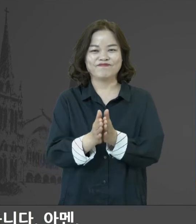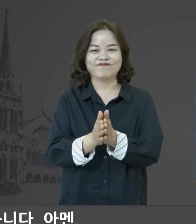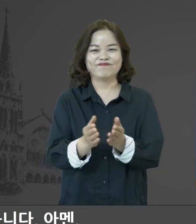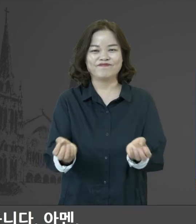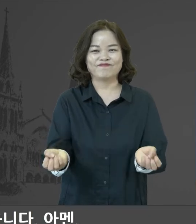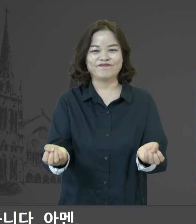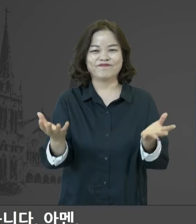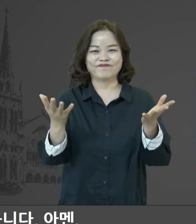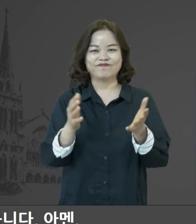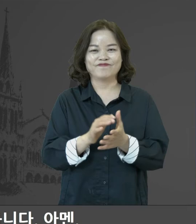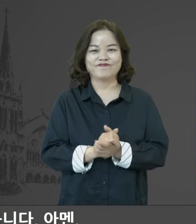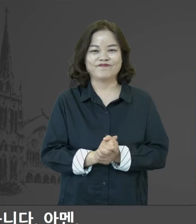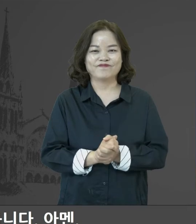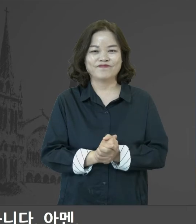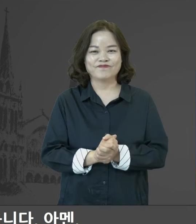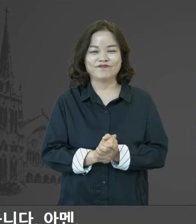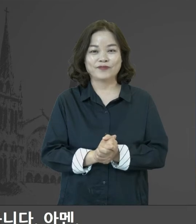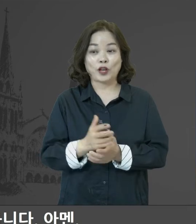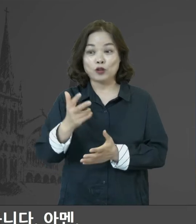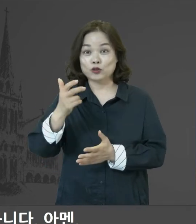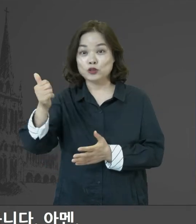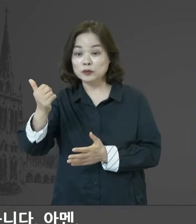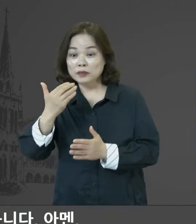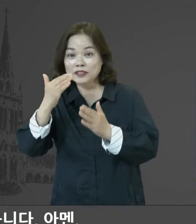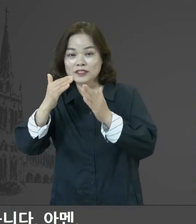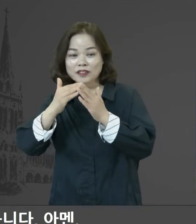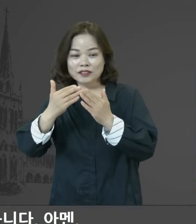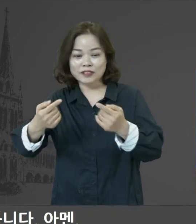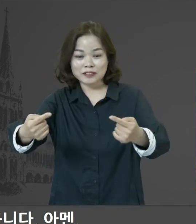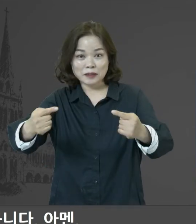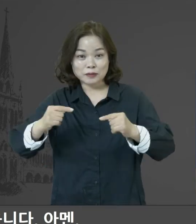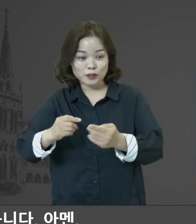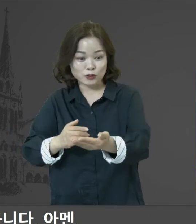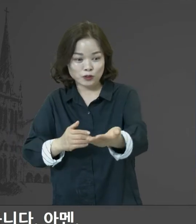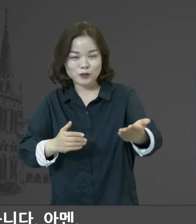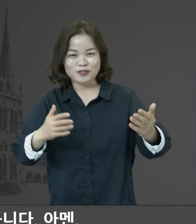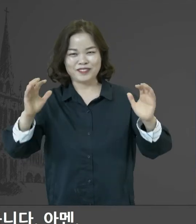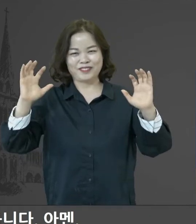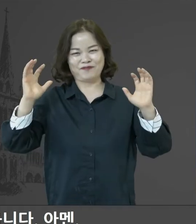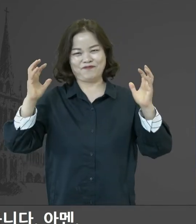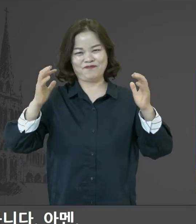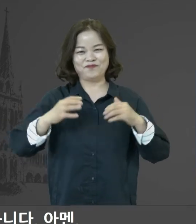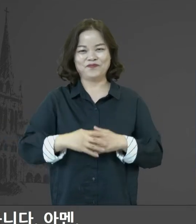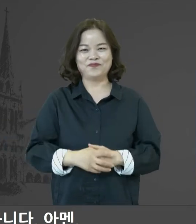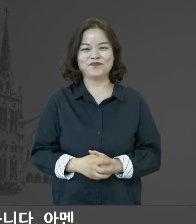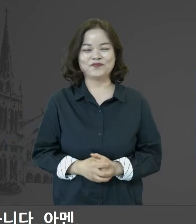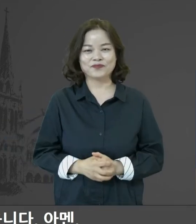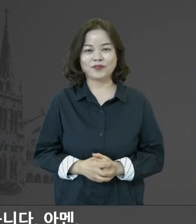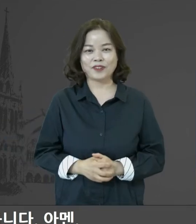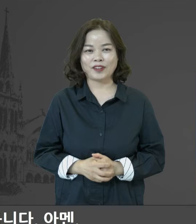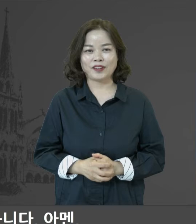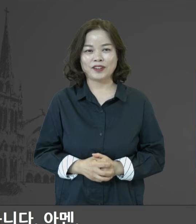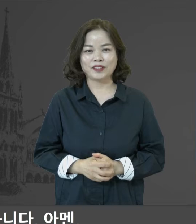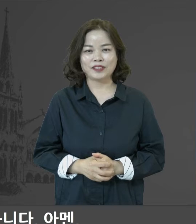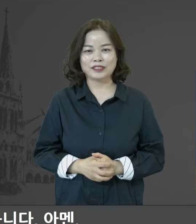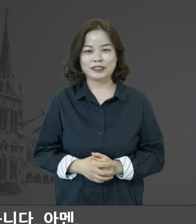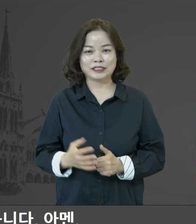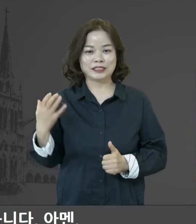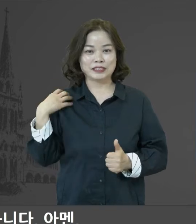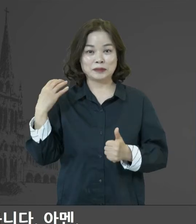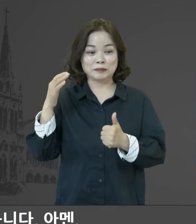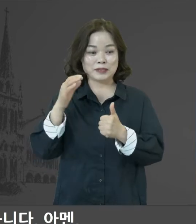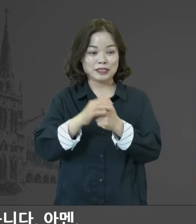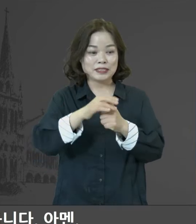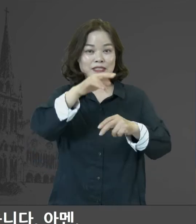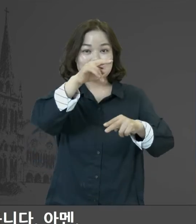할렐루야. 먼저 주님의 성전에 나온 여러분들을 환영합니다. 또 그리고 임직의